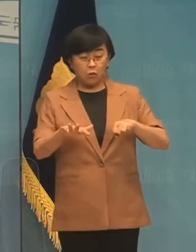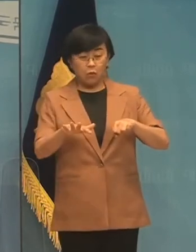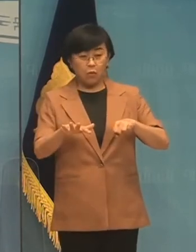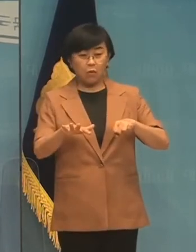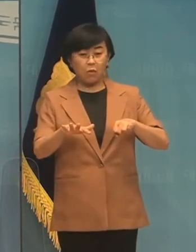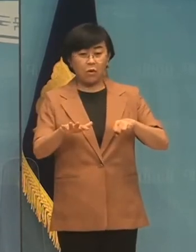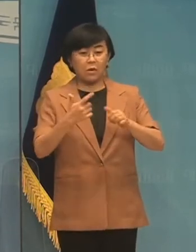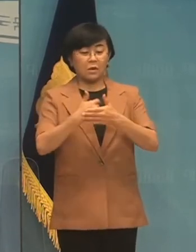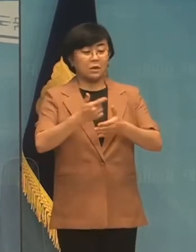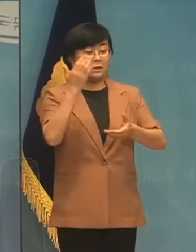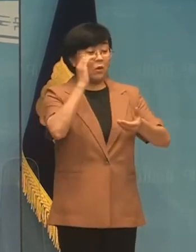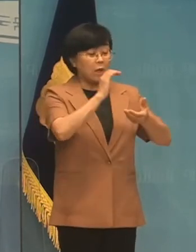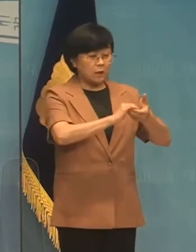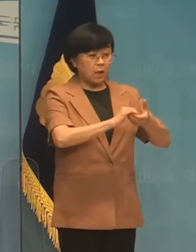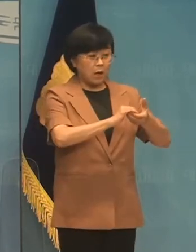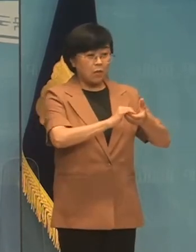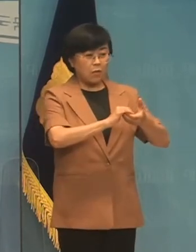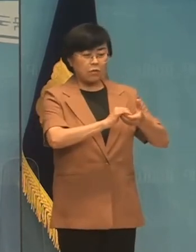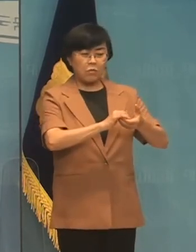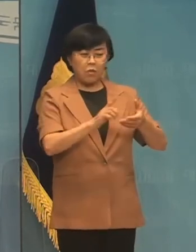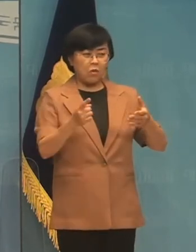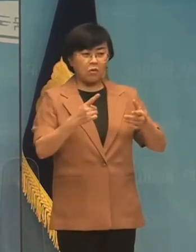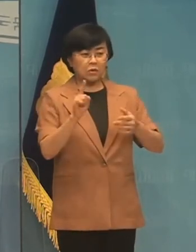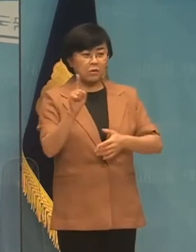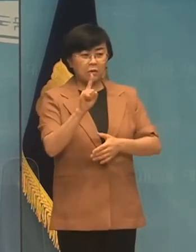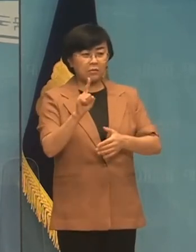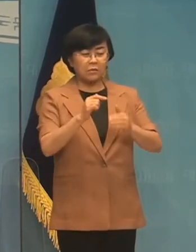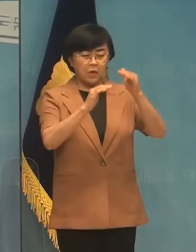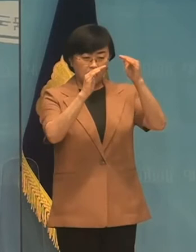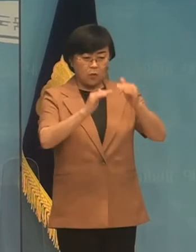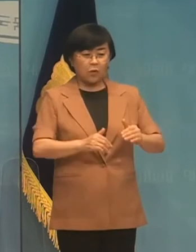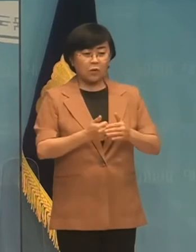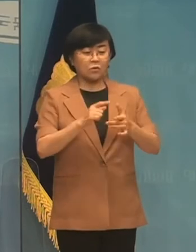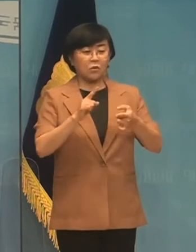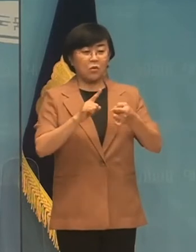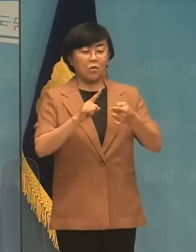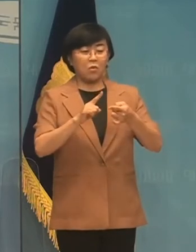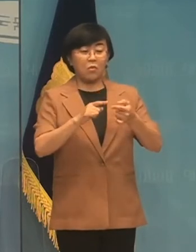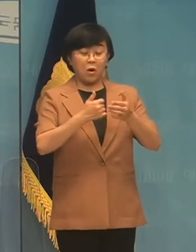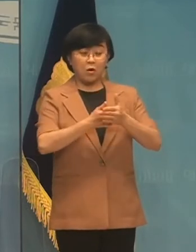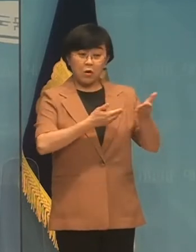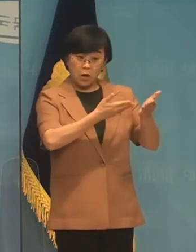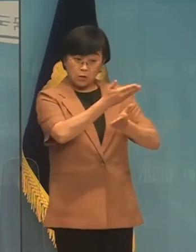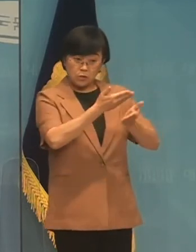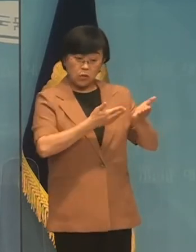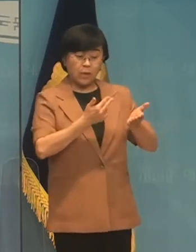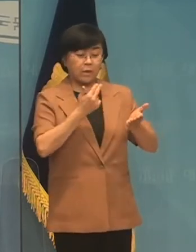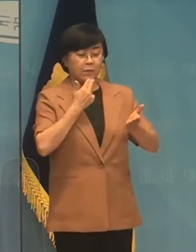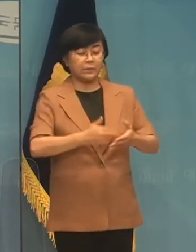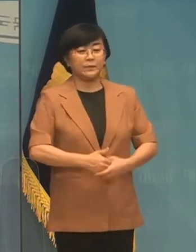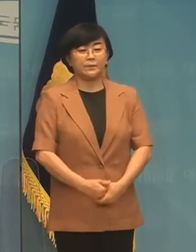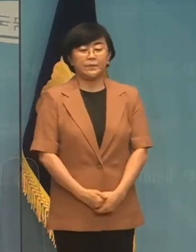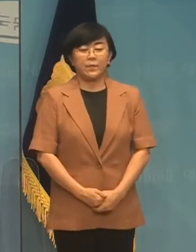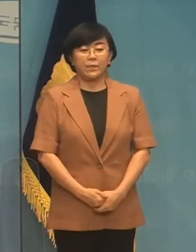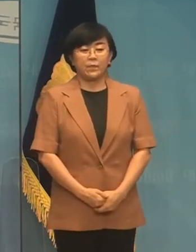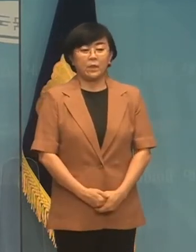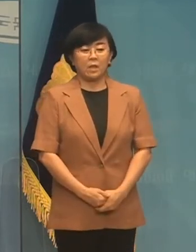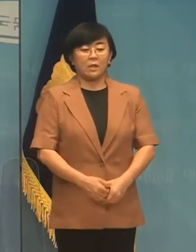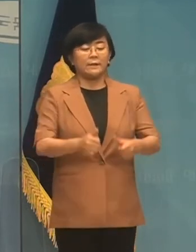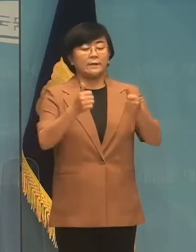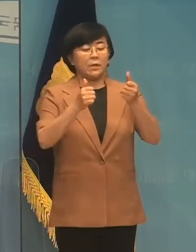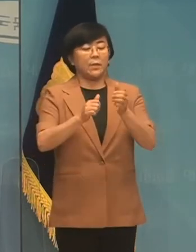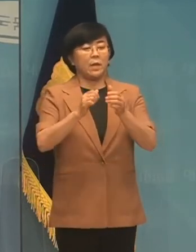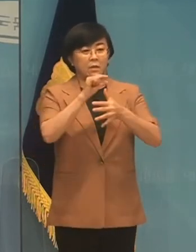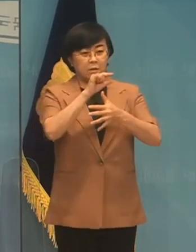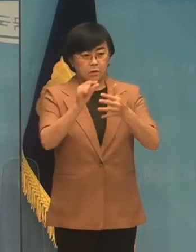아니라 청와대와는 묵시적으로는 물론 암묵적으로도 어떠한 의사연락조차 없었습니다. 재판